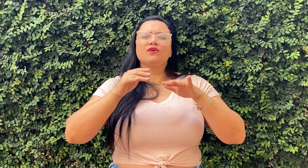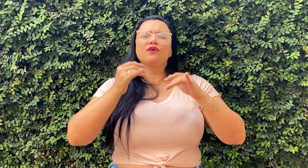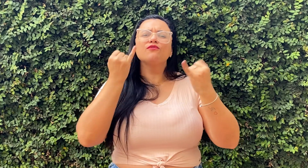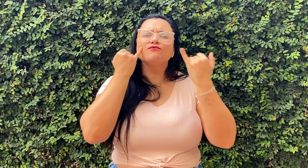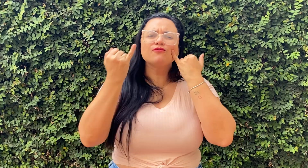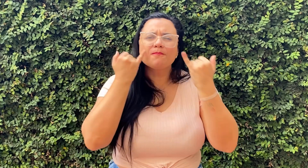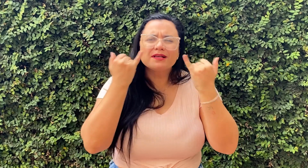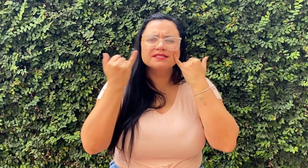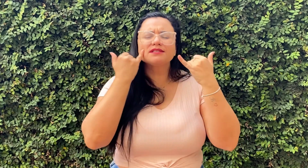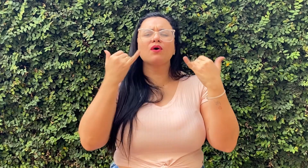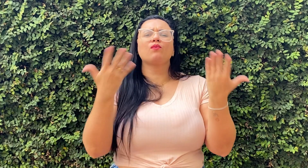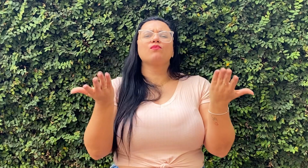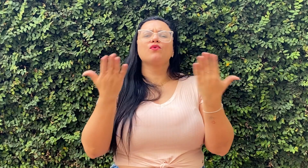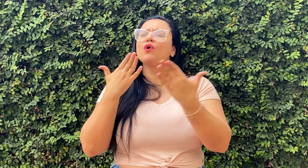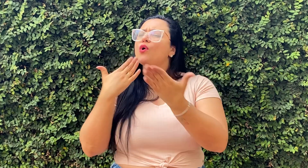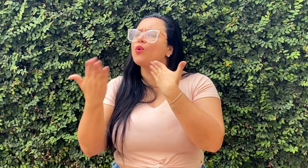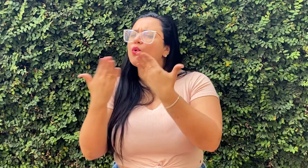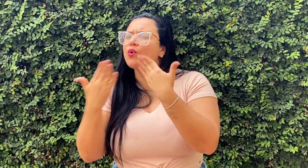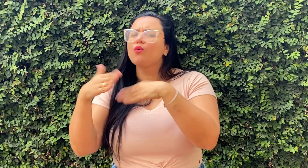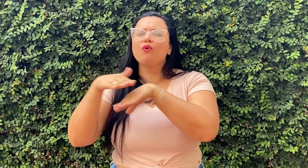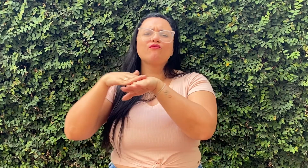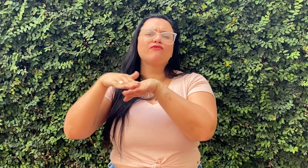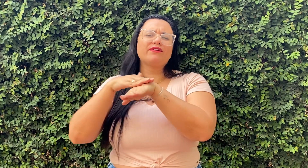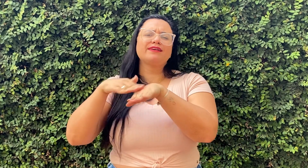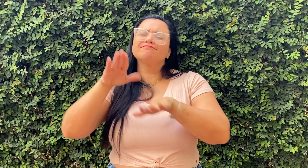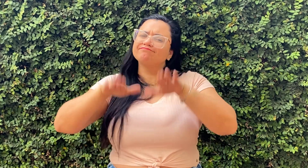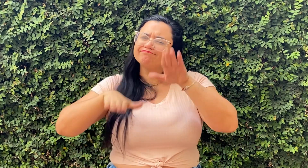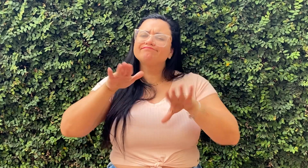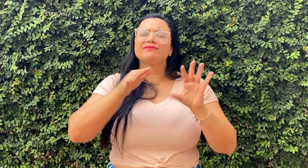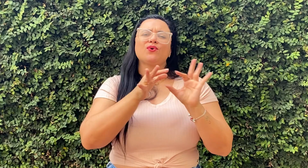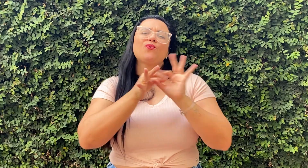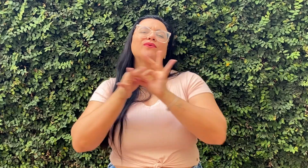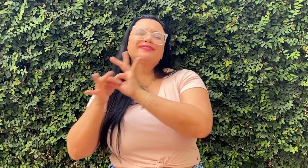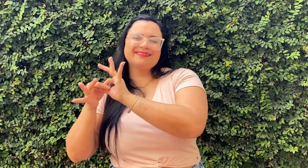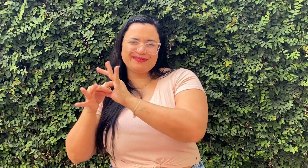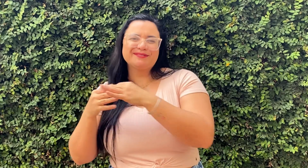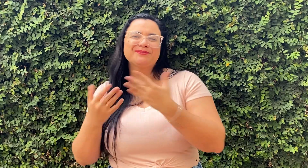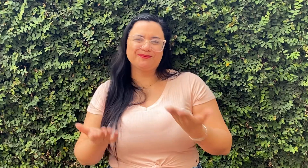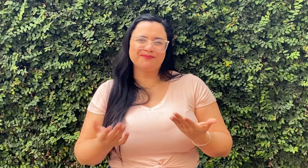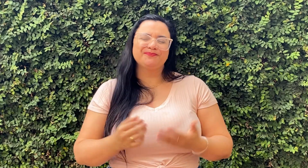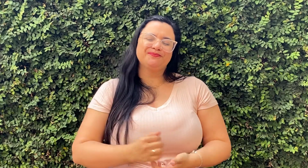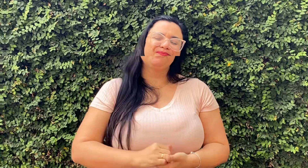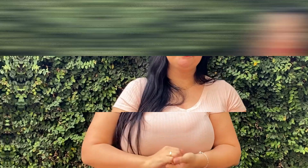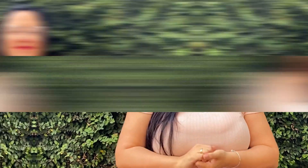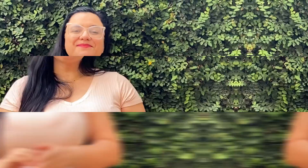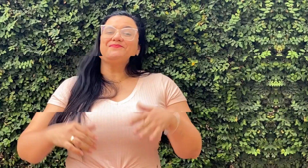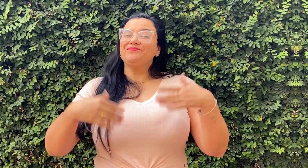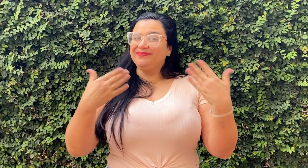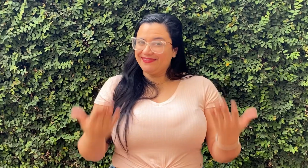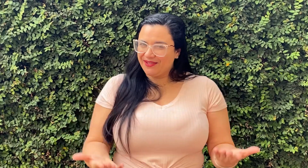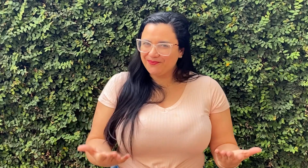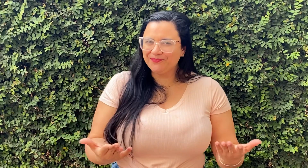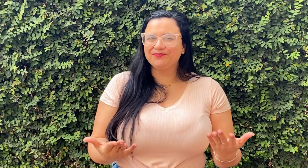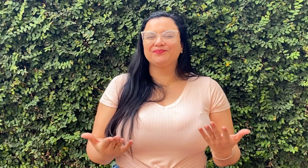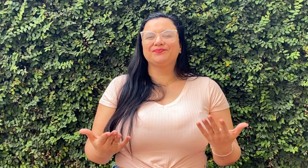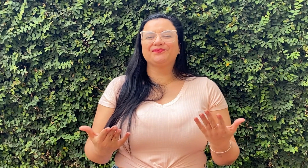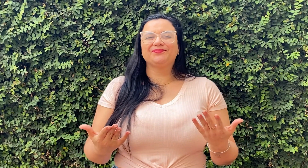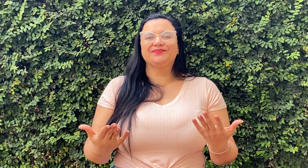Então depende da informação, da conversação, do contexto do teu diálogo, do teu discurso.